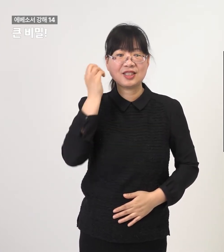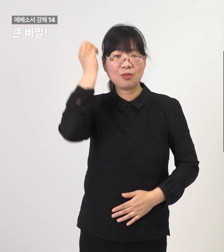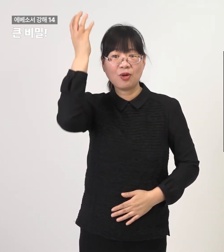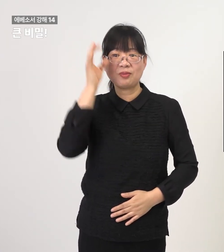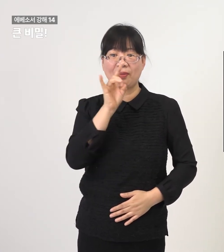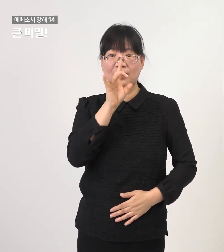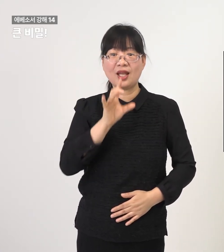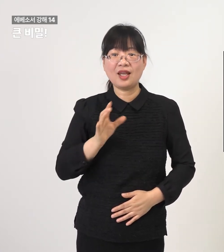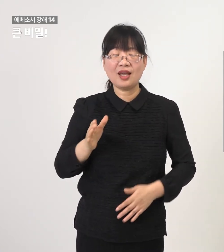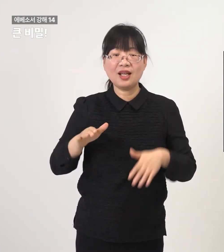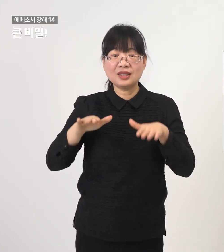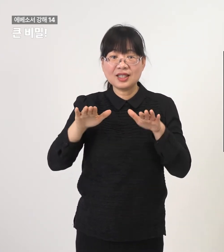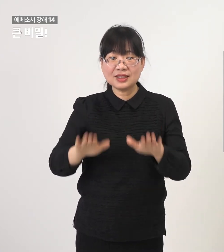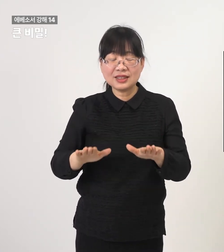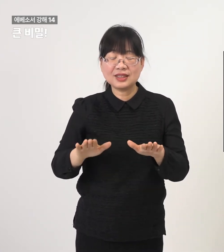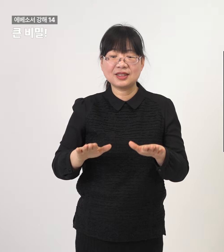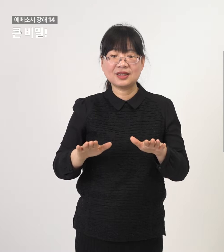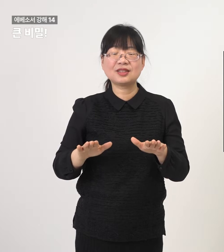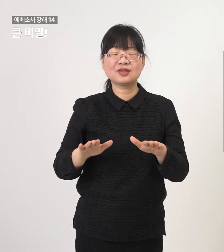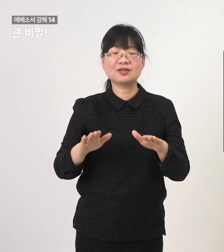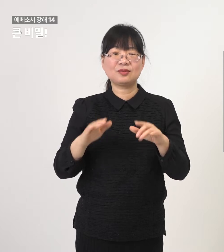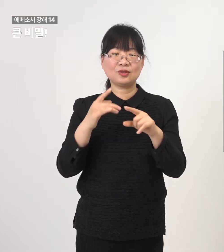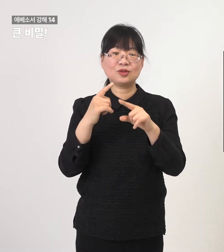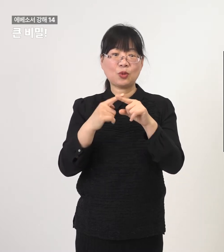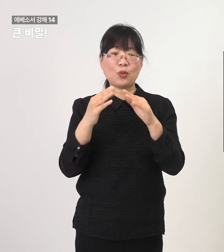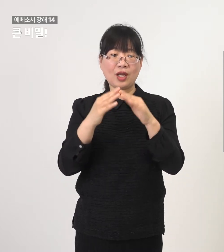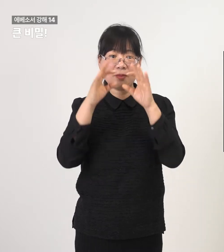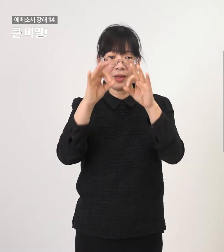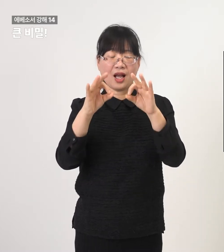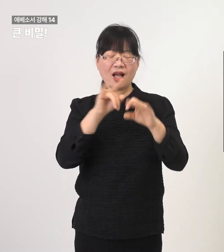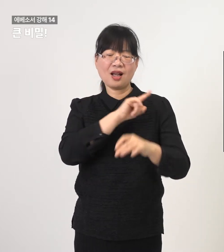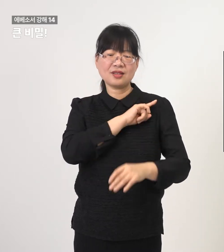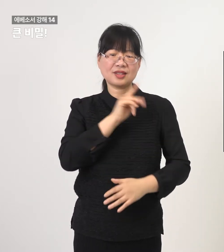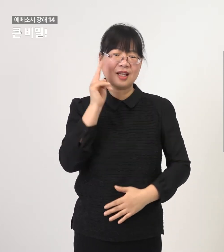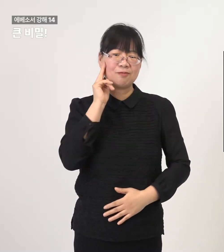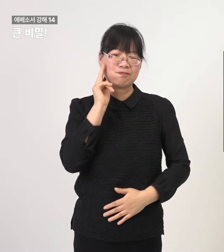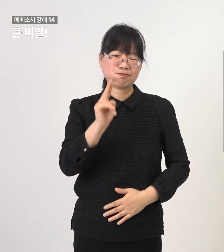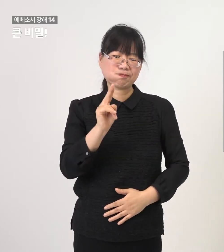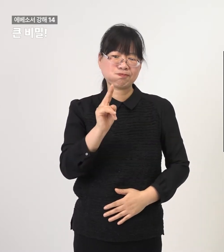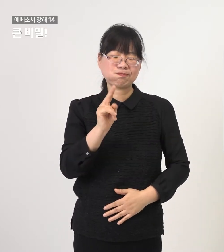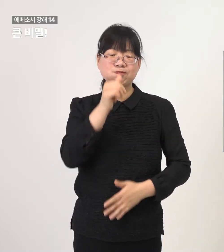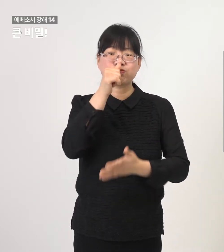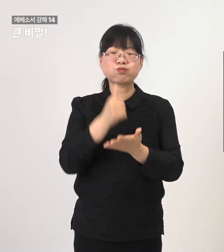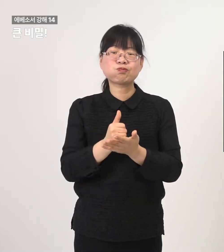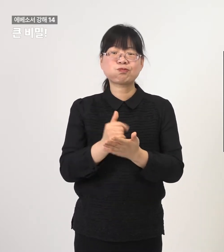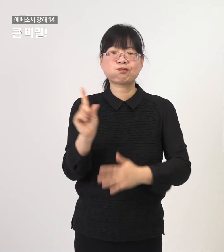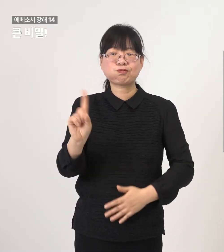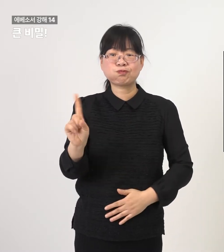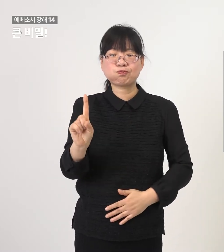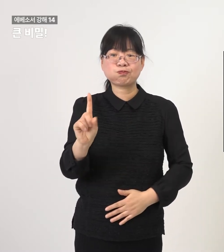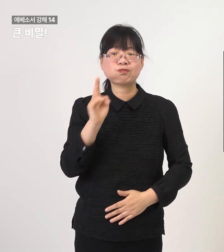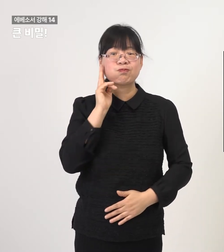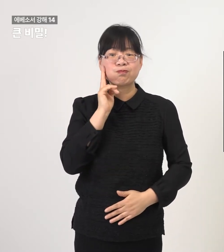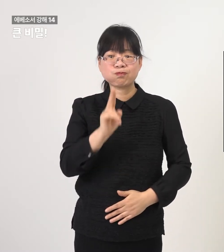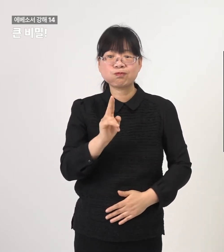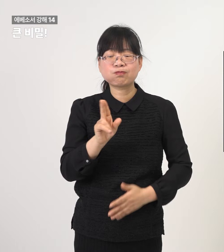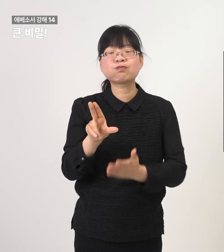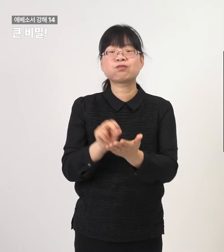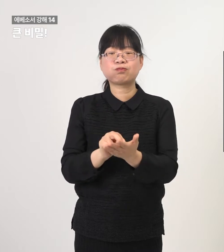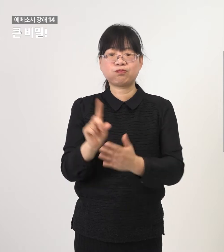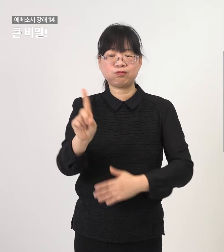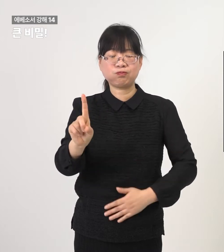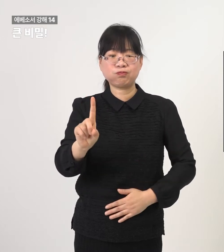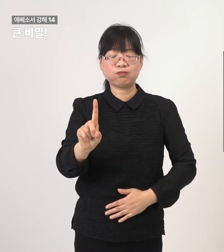오늘 현대교회에 어쩌면 가장 심각한 죄, 심각한